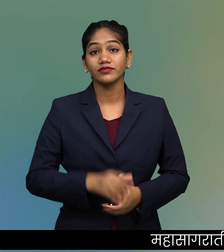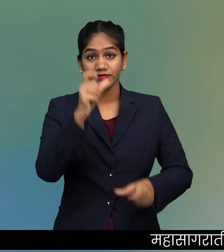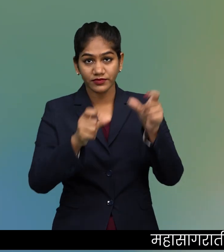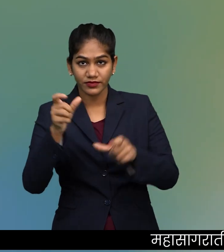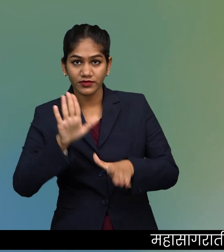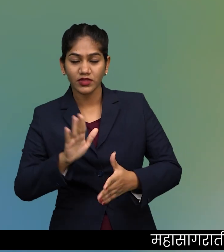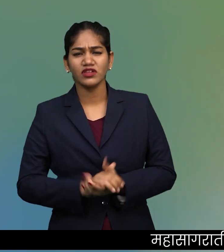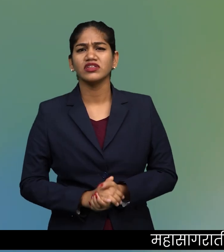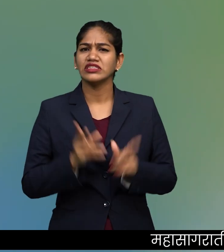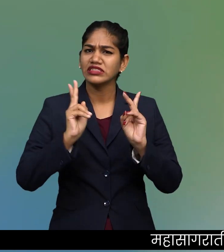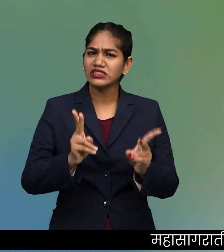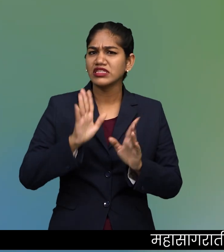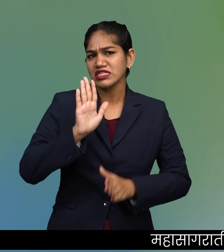महासागरातील जीवनाची विविध रूपे